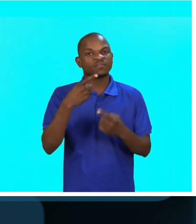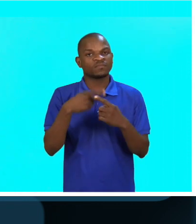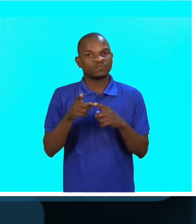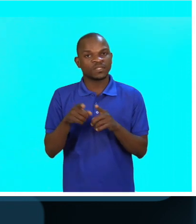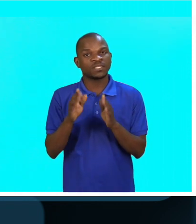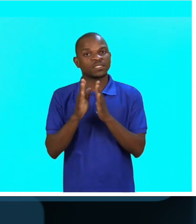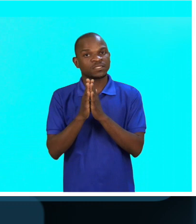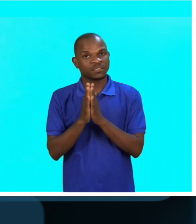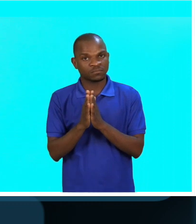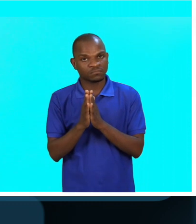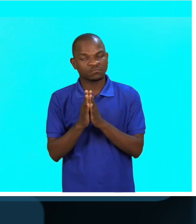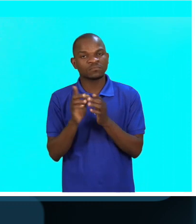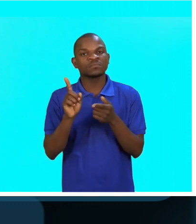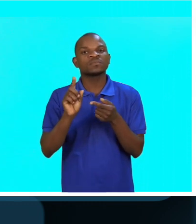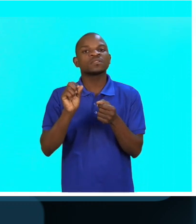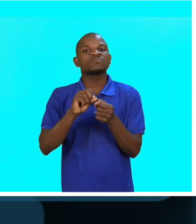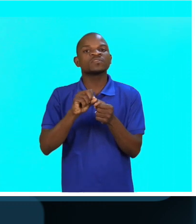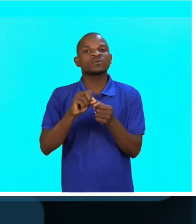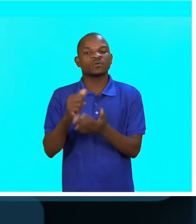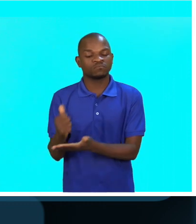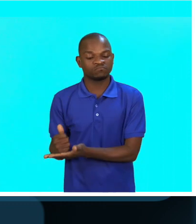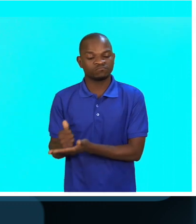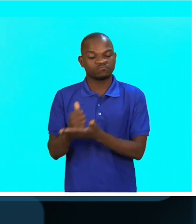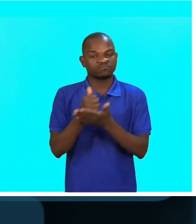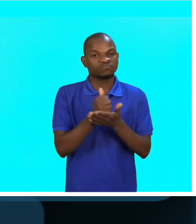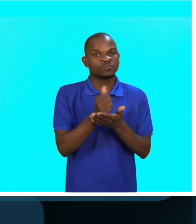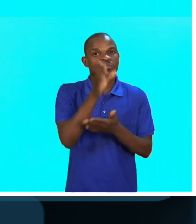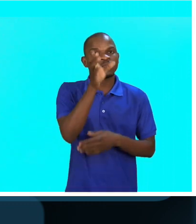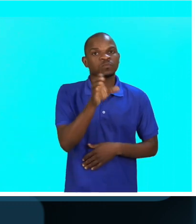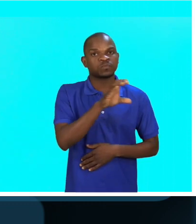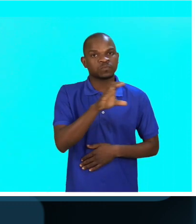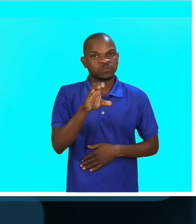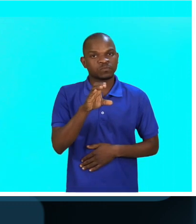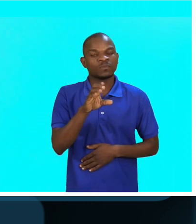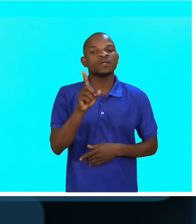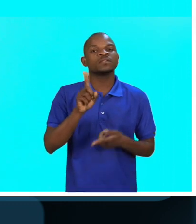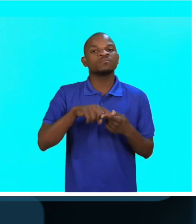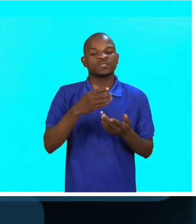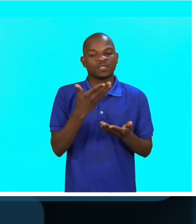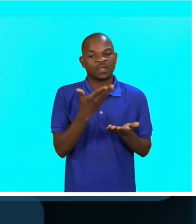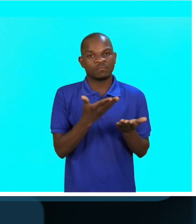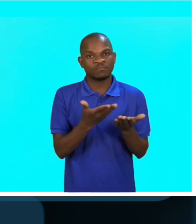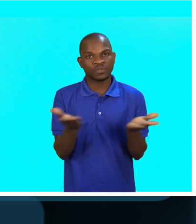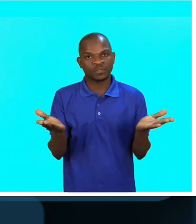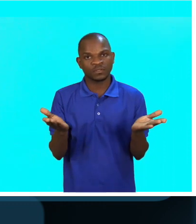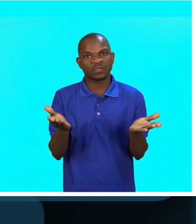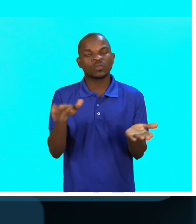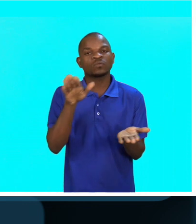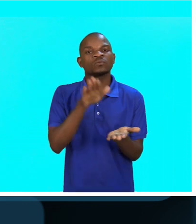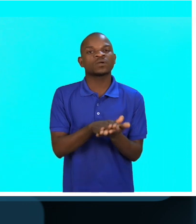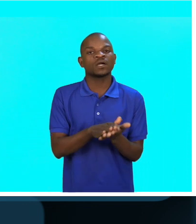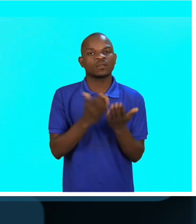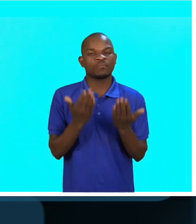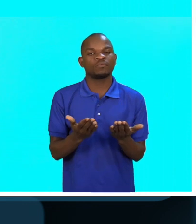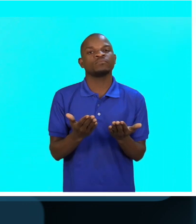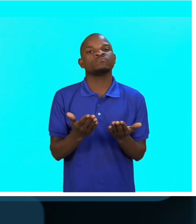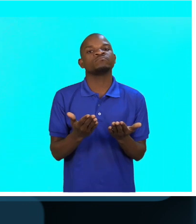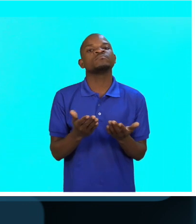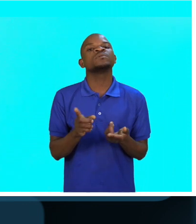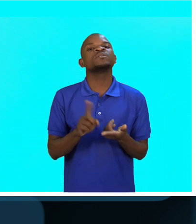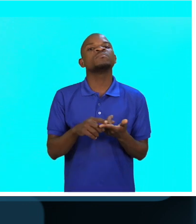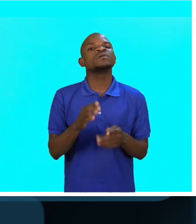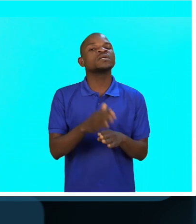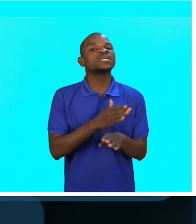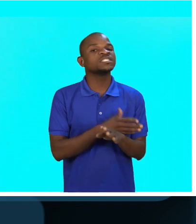pela paróquia, pelas igrejas, não é? Através do acolhimento da arquidiocese, então nos foi apresentado este